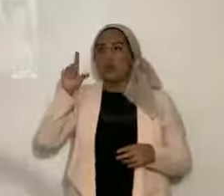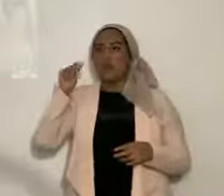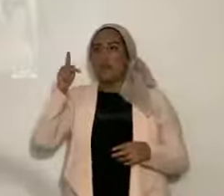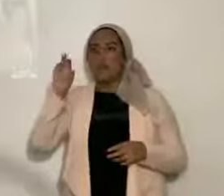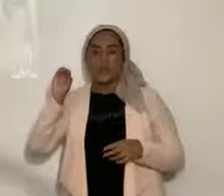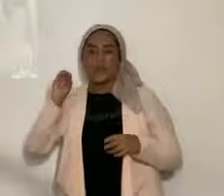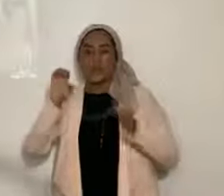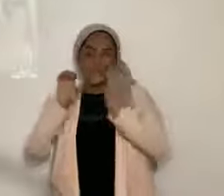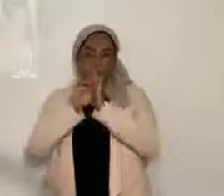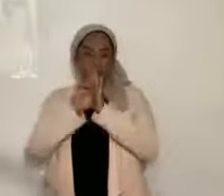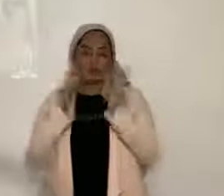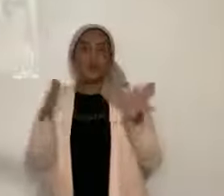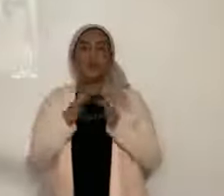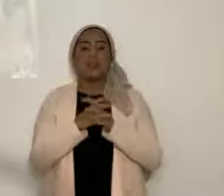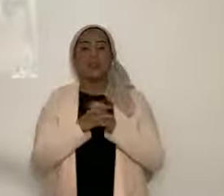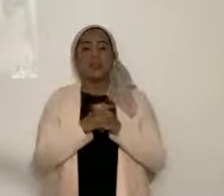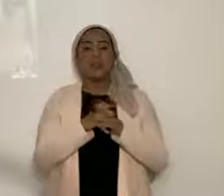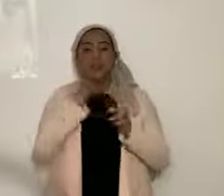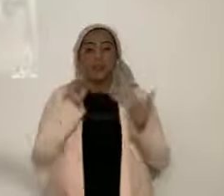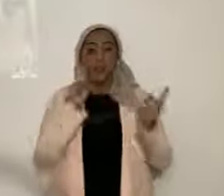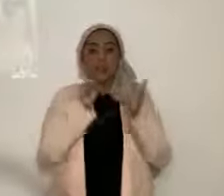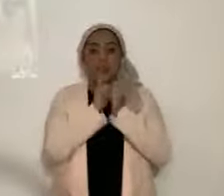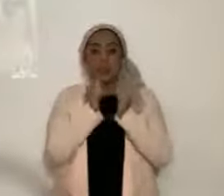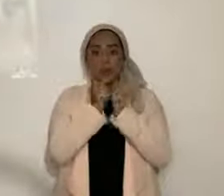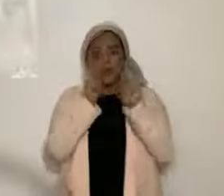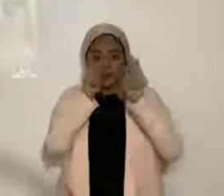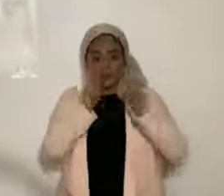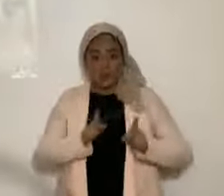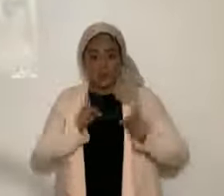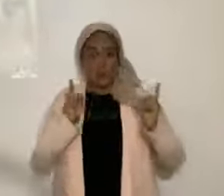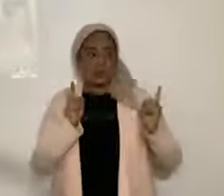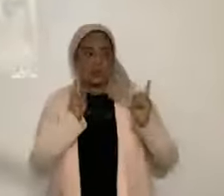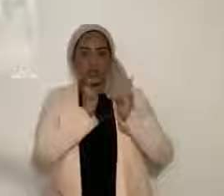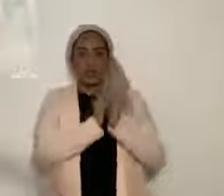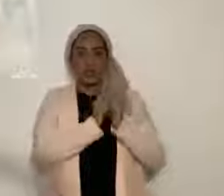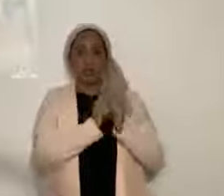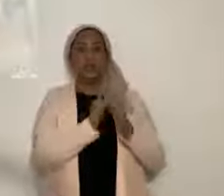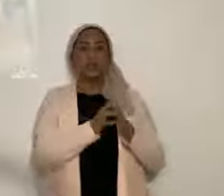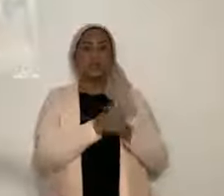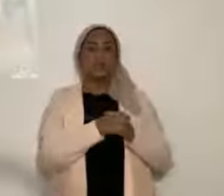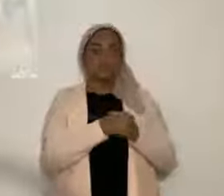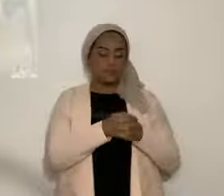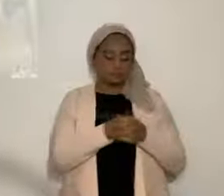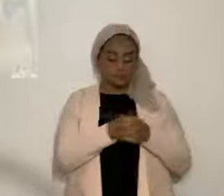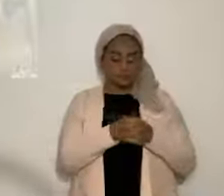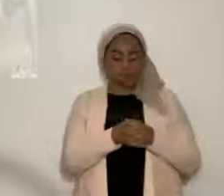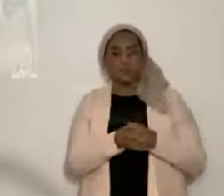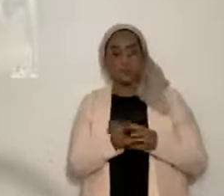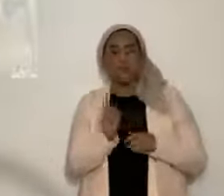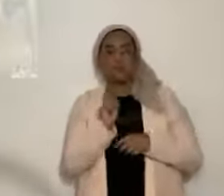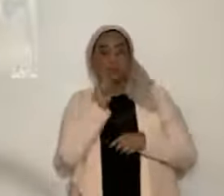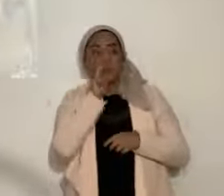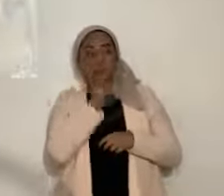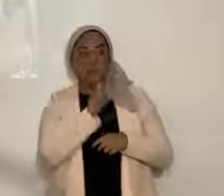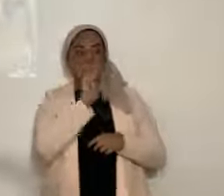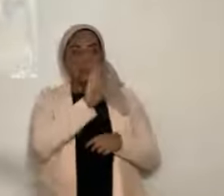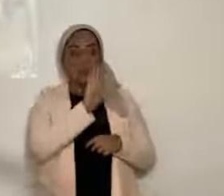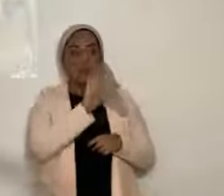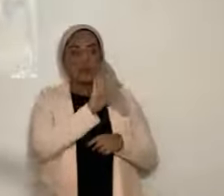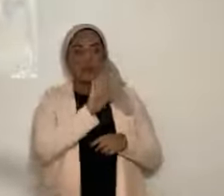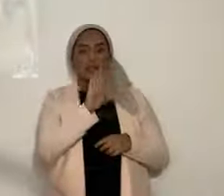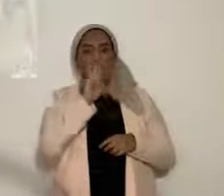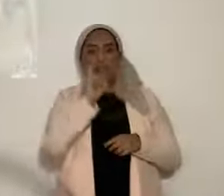apellidos, y te vayas a tener contacto con él de una manera mayor, por algún trabajo o algo, pídele su